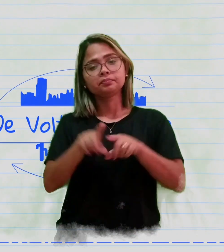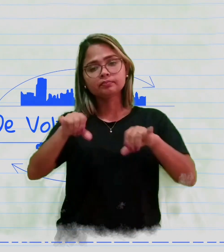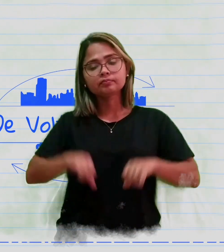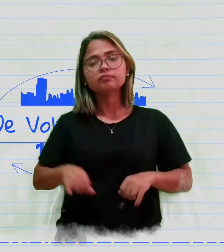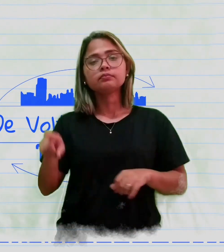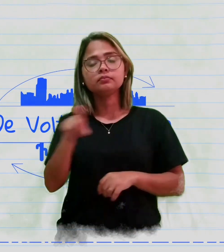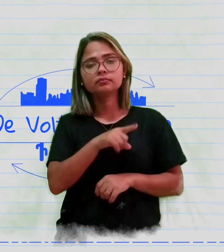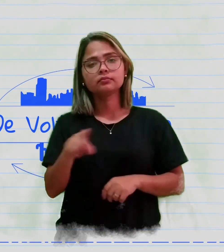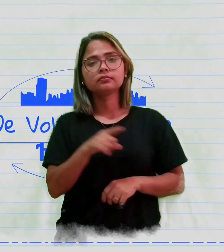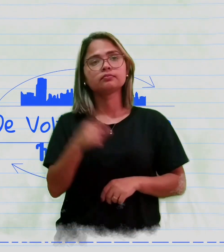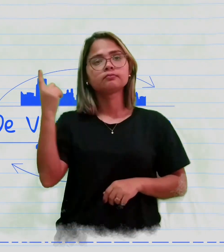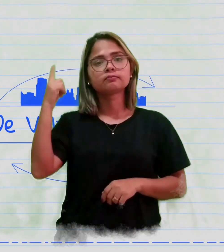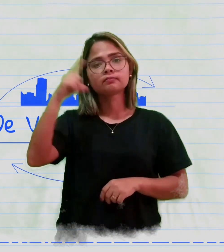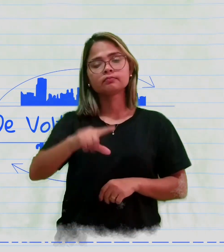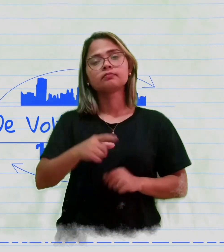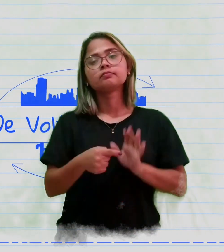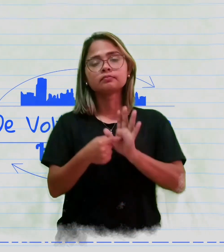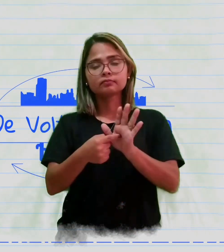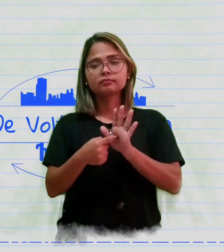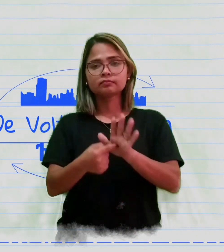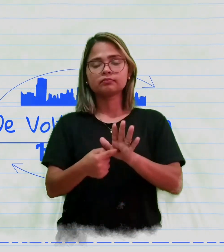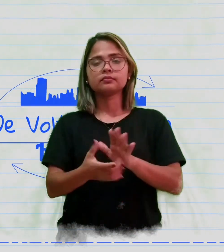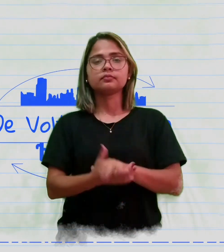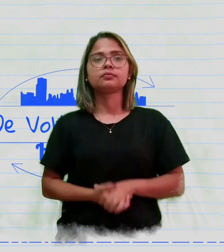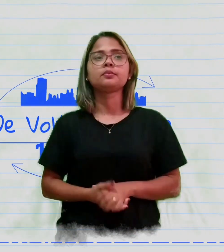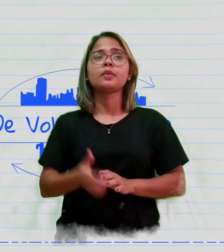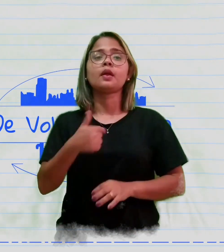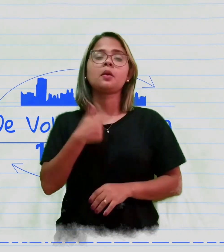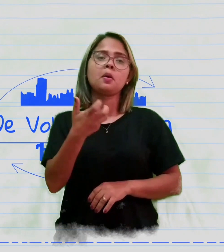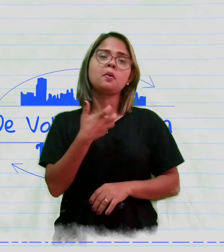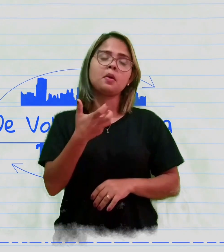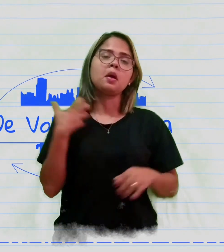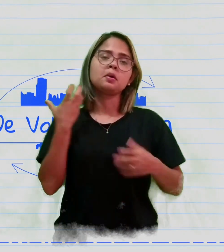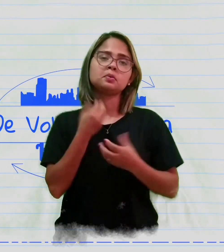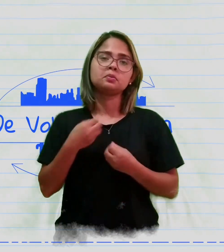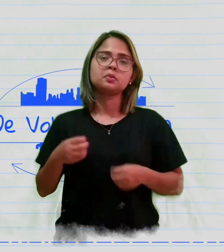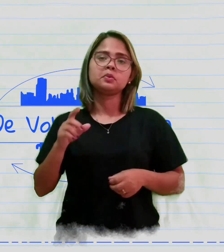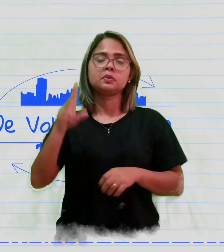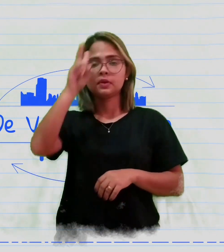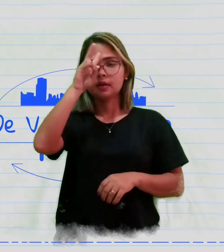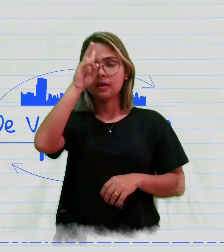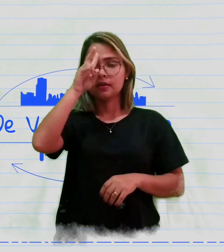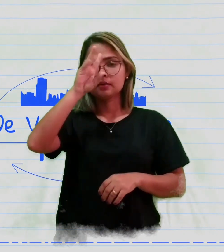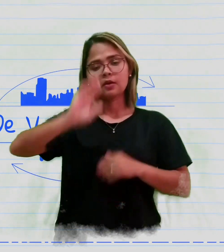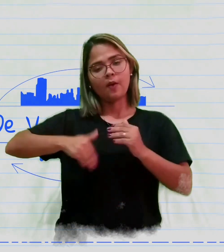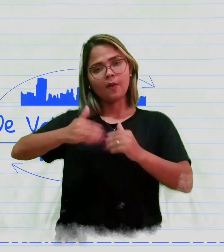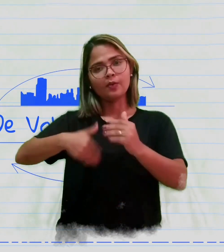foi mais incrível nesse sentido, porque começou com um estranhamento, né? Tu pega uma garota super mimada, lá da capital, que